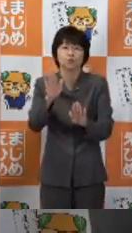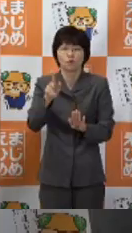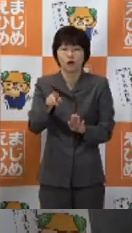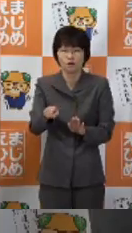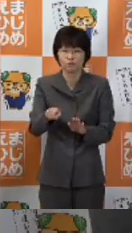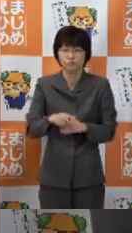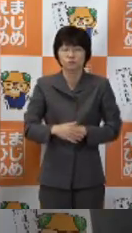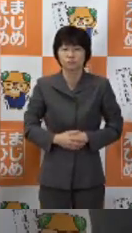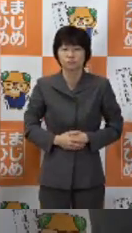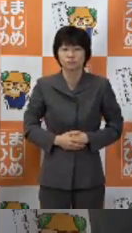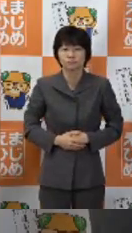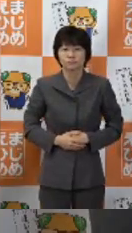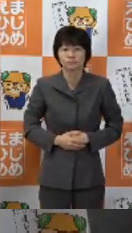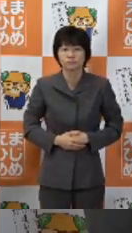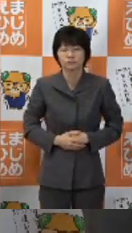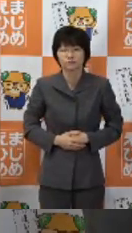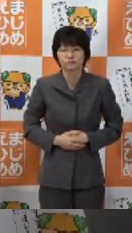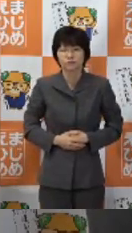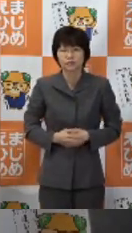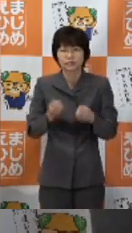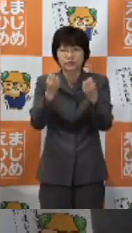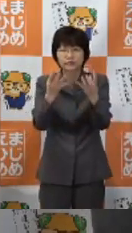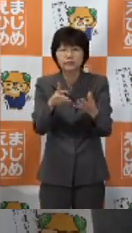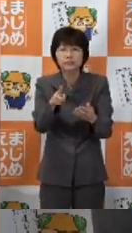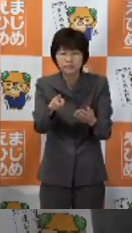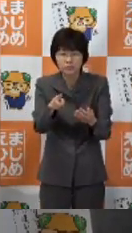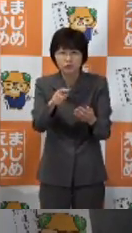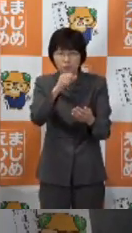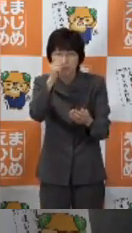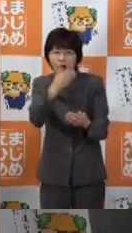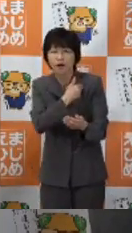いるあるいは